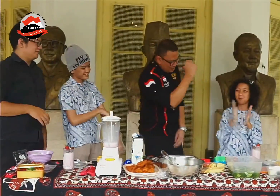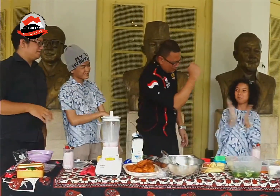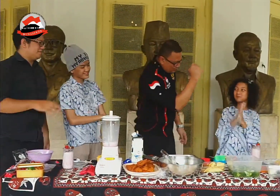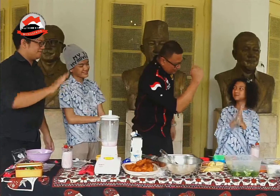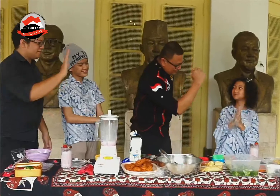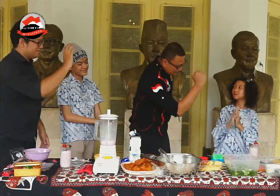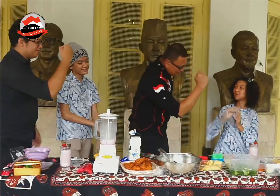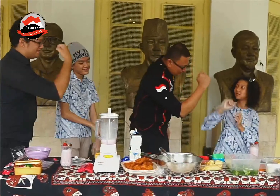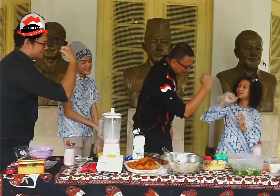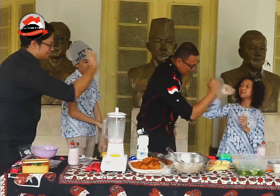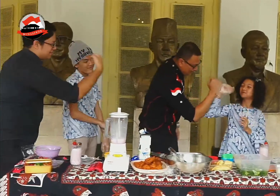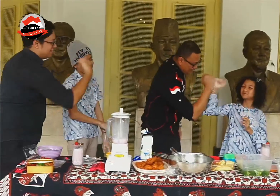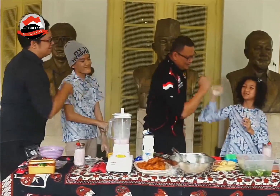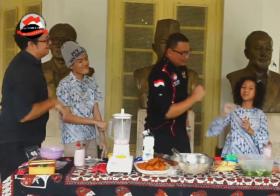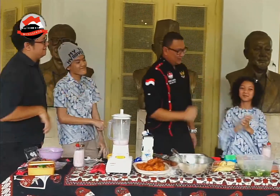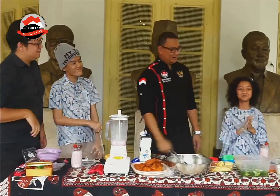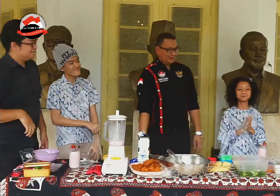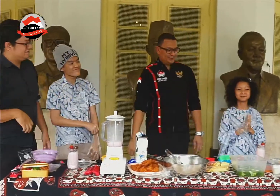Tas dulu dong, tas dulu.